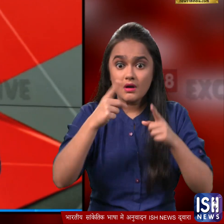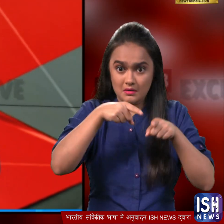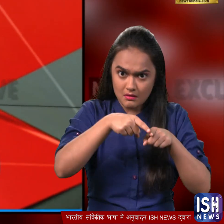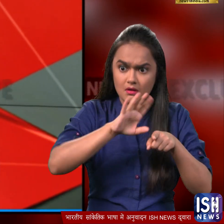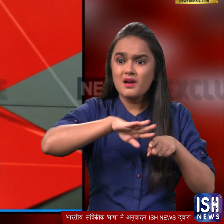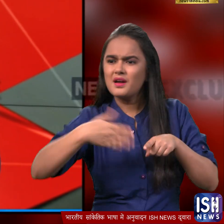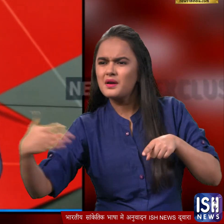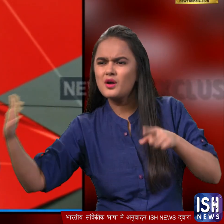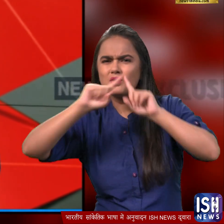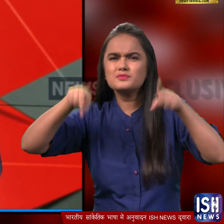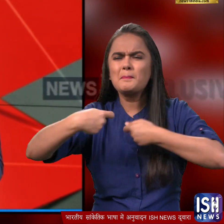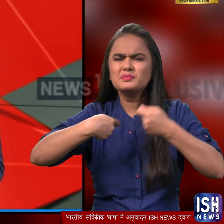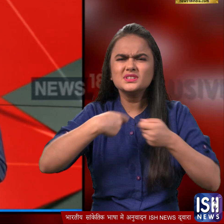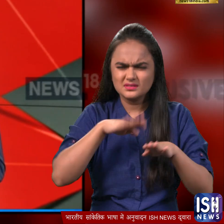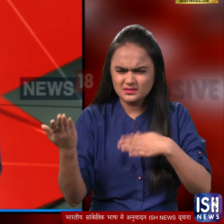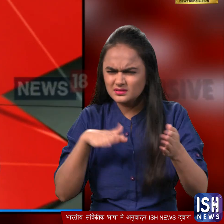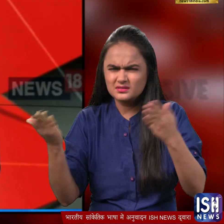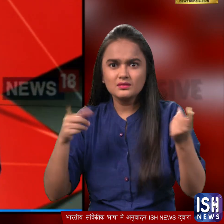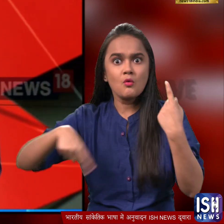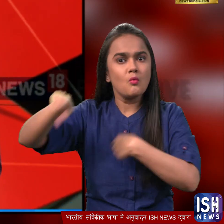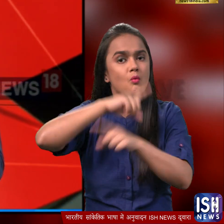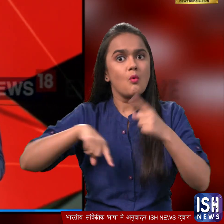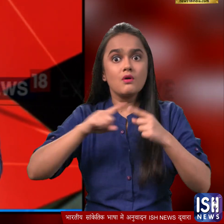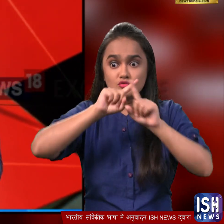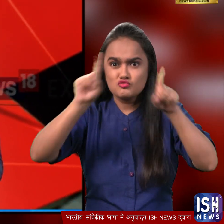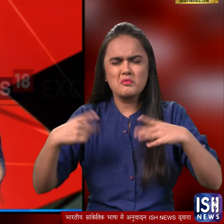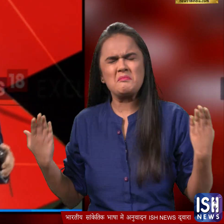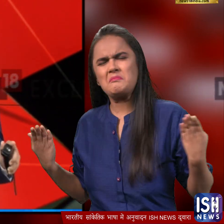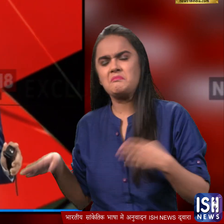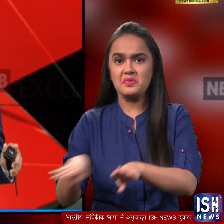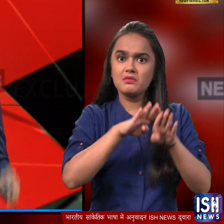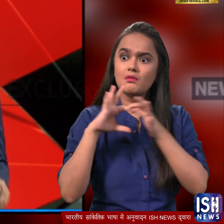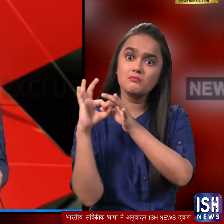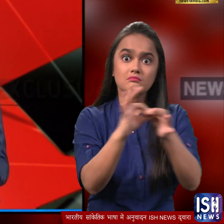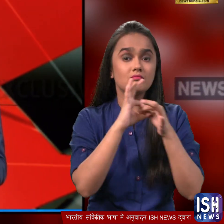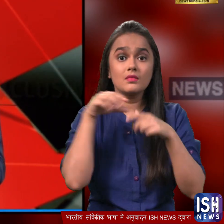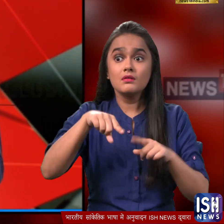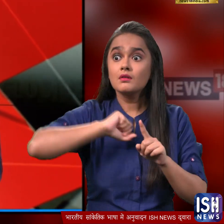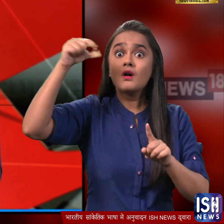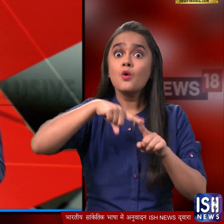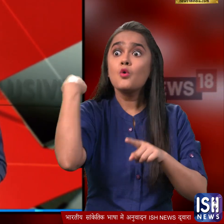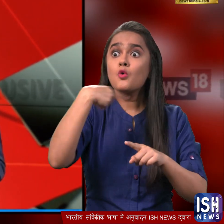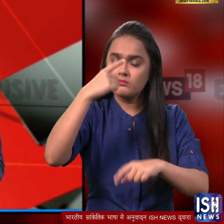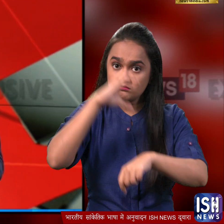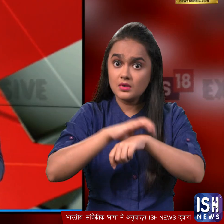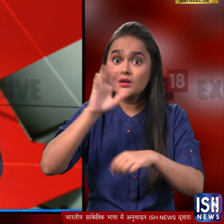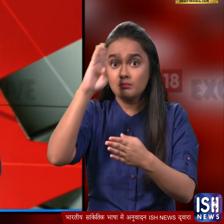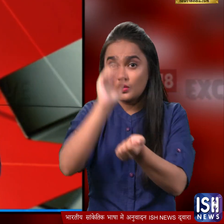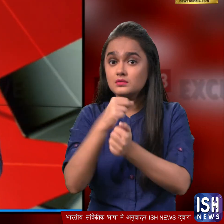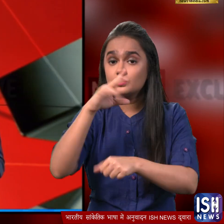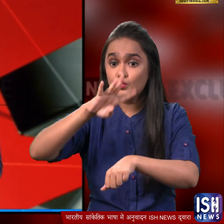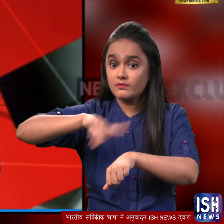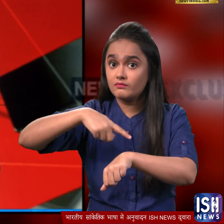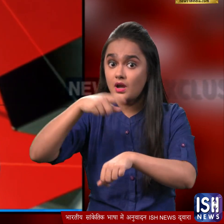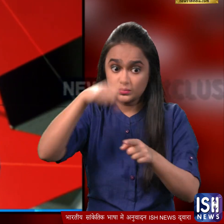के संगठन के अध्यक्ष भी हैं, इसलिए एक दिन पहले सभी व्यापारियों ने अपनी दुकानें बंद करके इस घटना का विरोध किया और पुलिस को